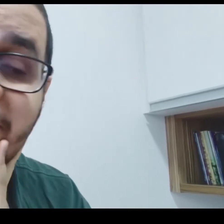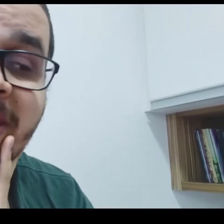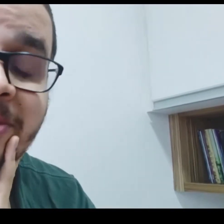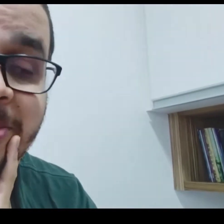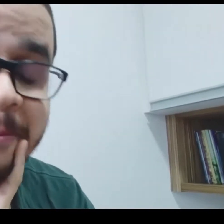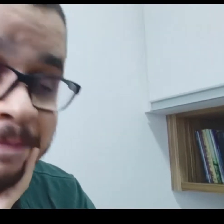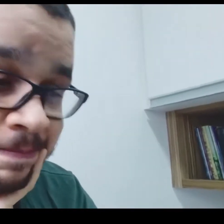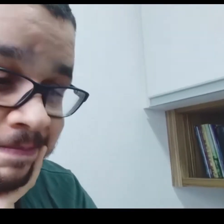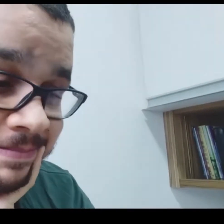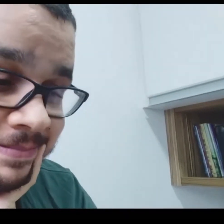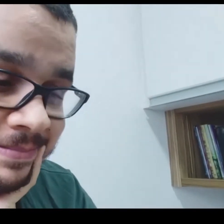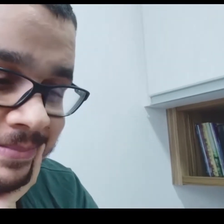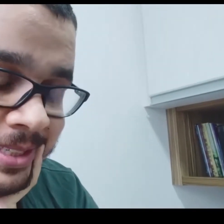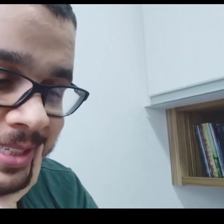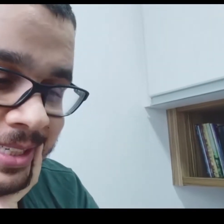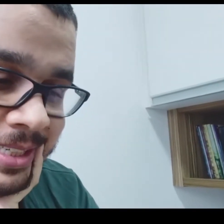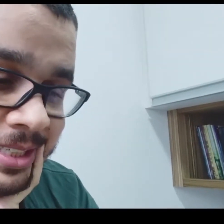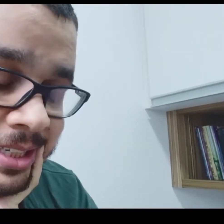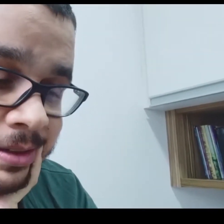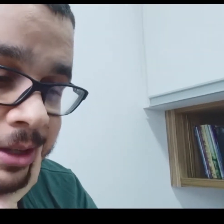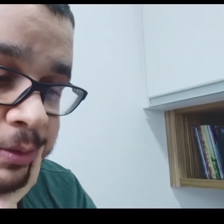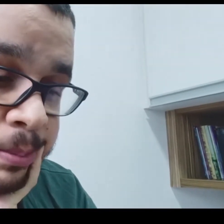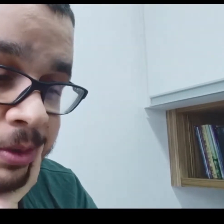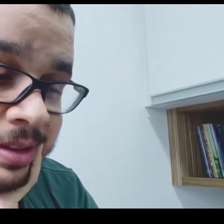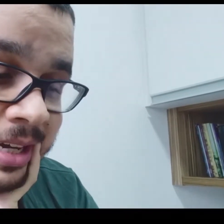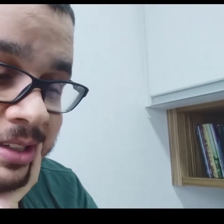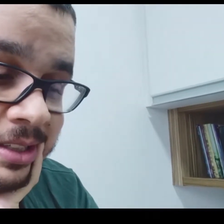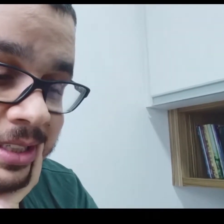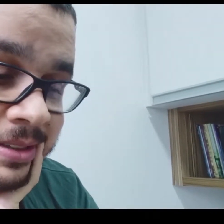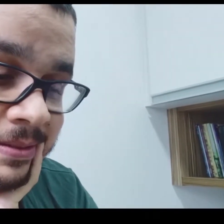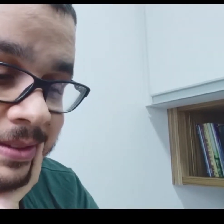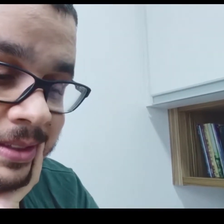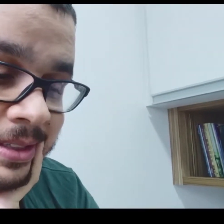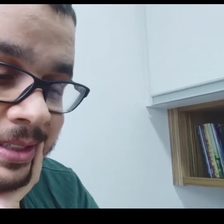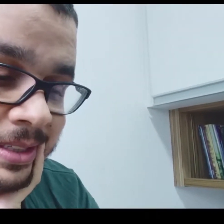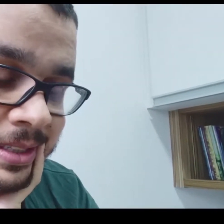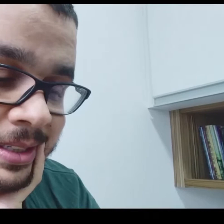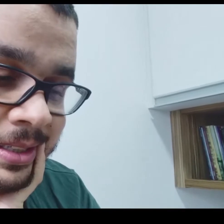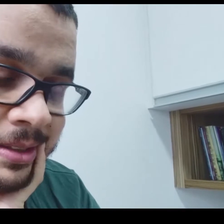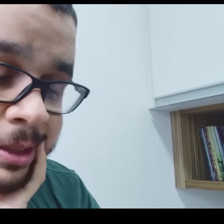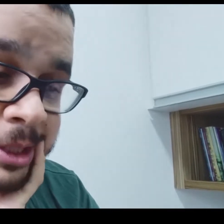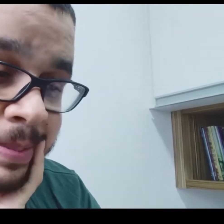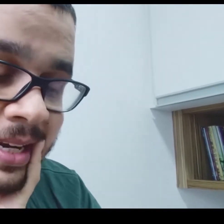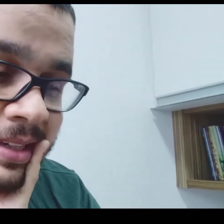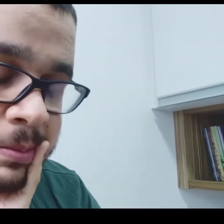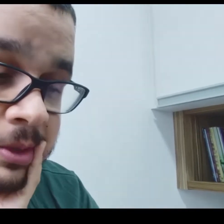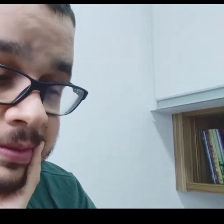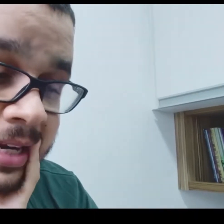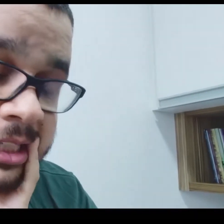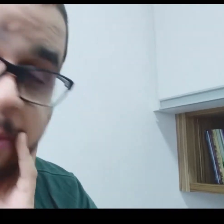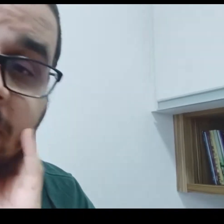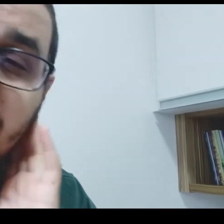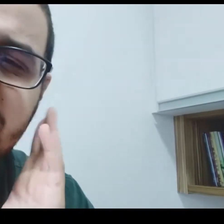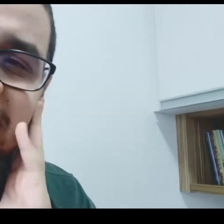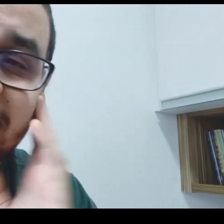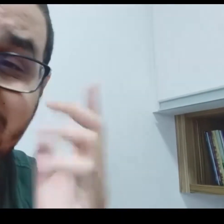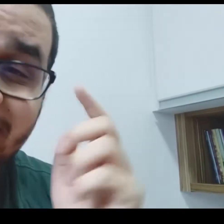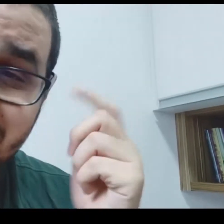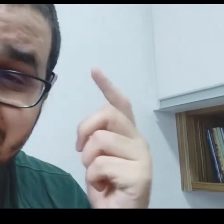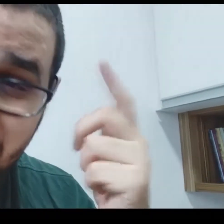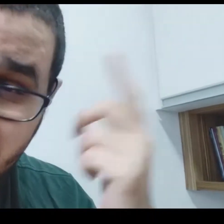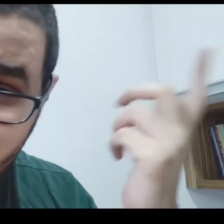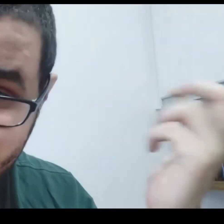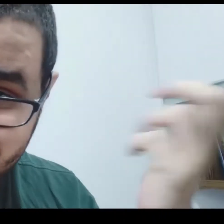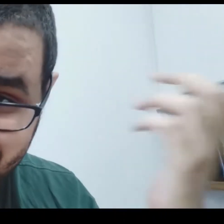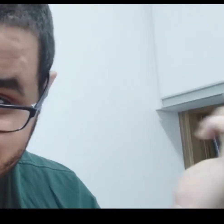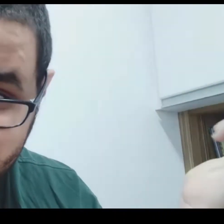irmãos que cuidavam de mim. Chegando lá eu tive a oportunidade de ter uma experiência muito diferente, porque eu acho que,